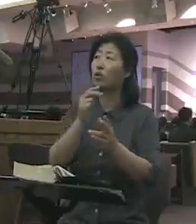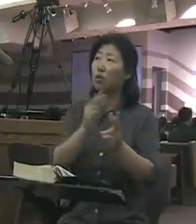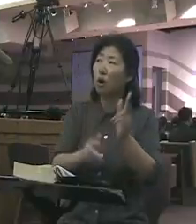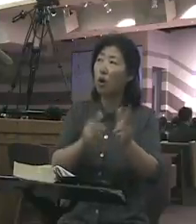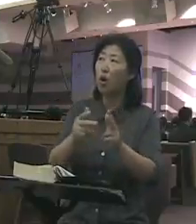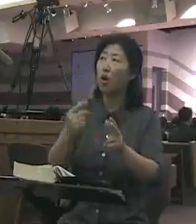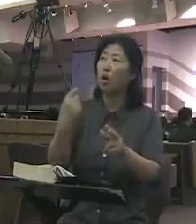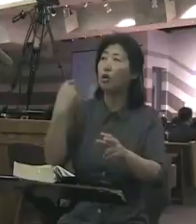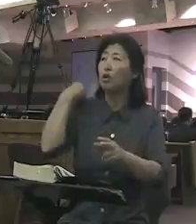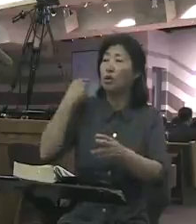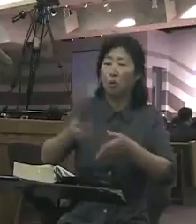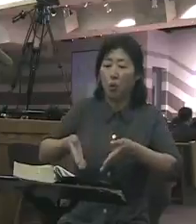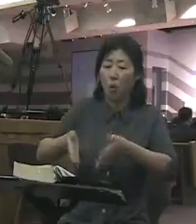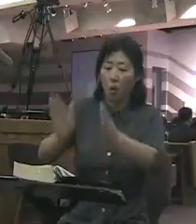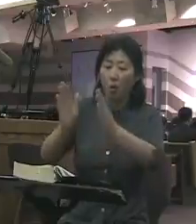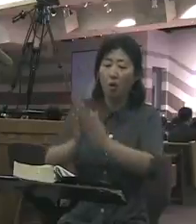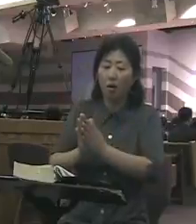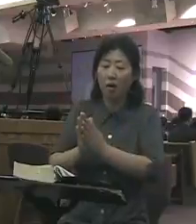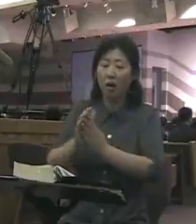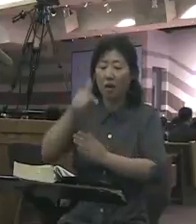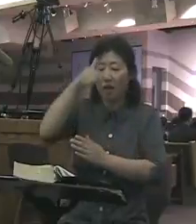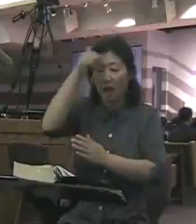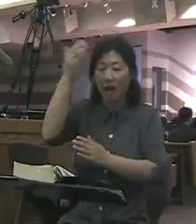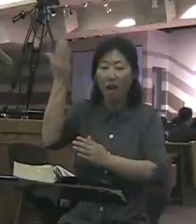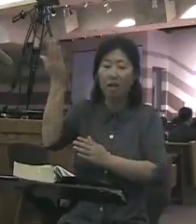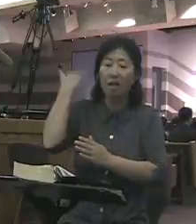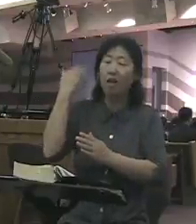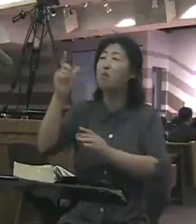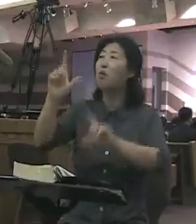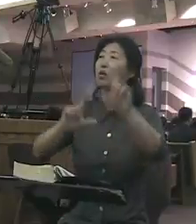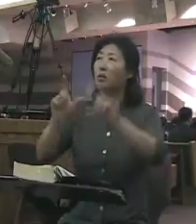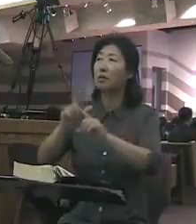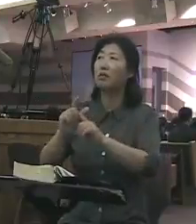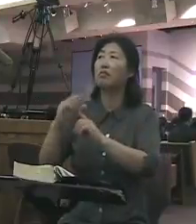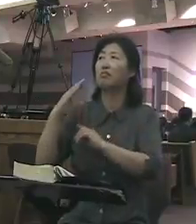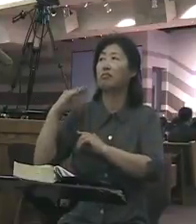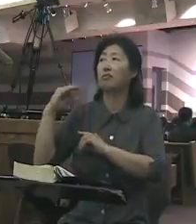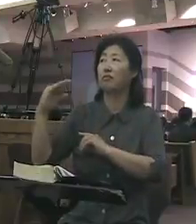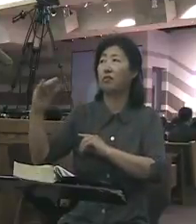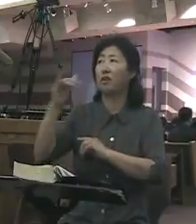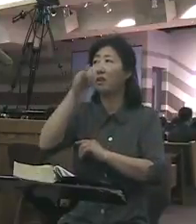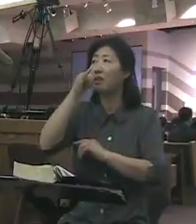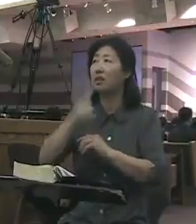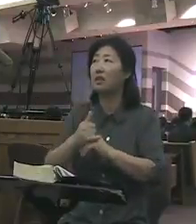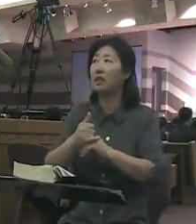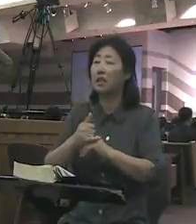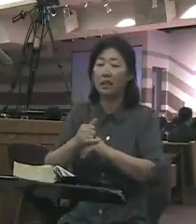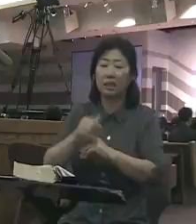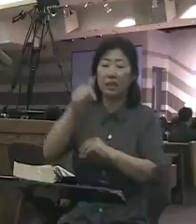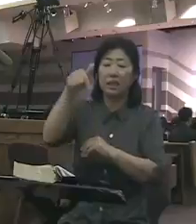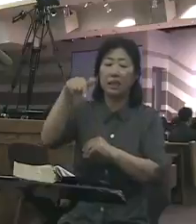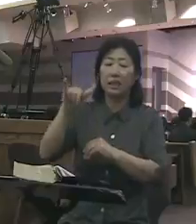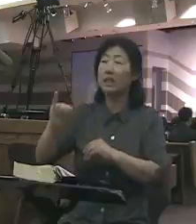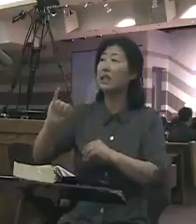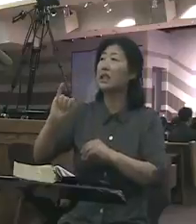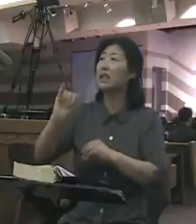어느 정도는 유지되고 있었습니다. 그리고 제가 그때 자랐던 기와집이 아직도 있어서 다른 집은 다 무너져